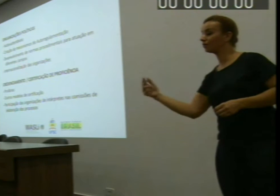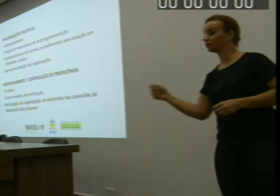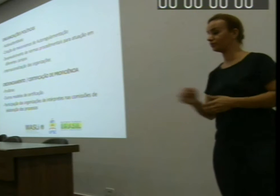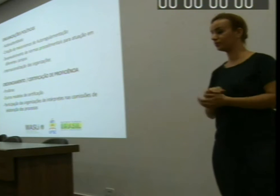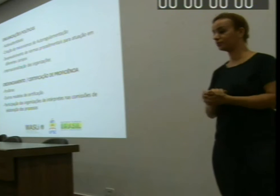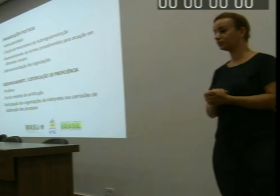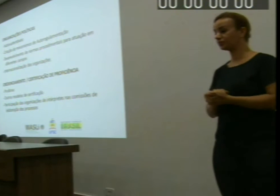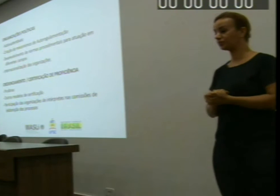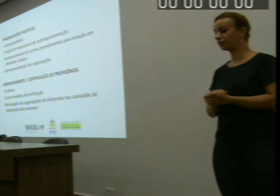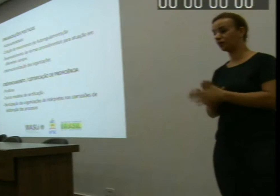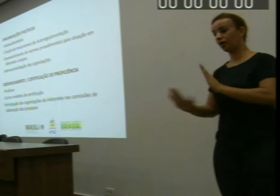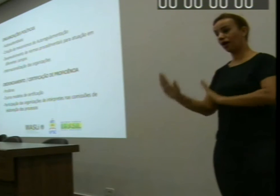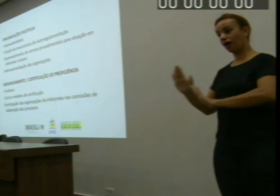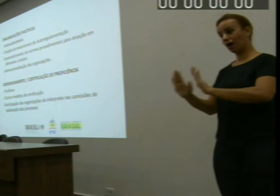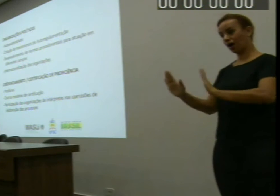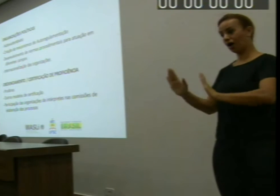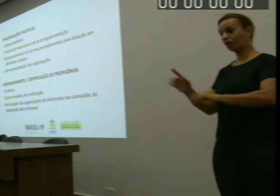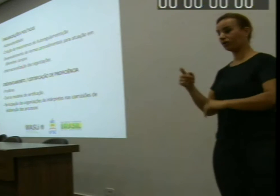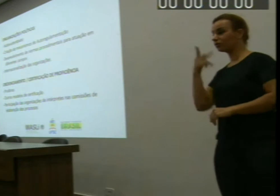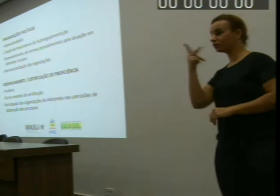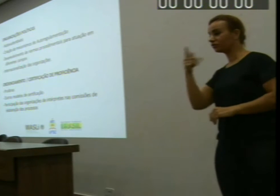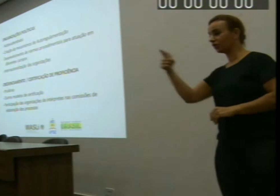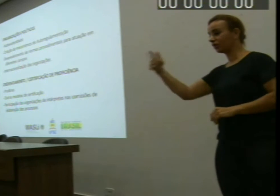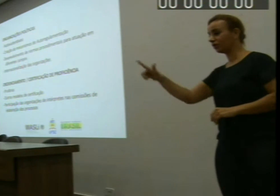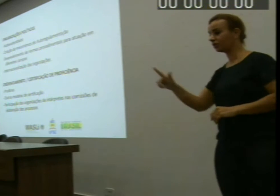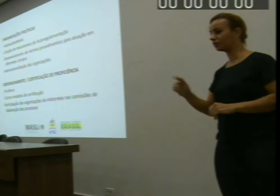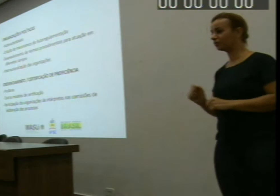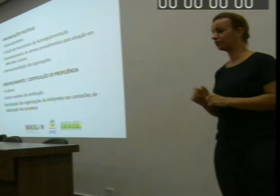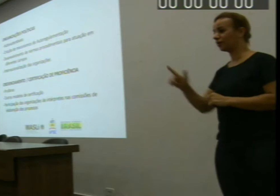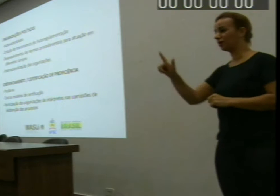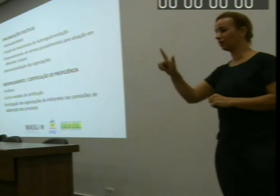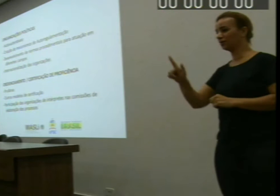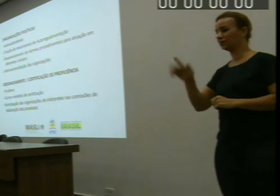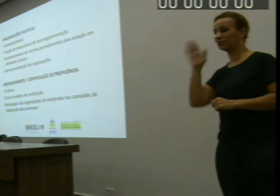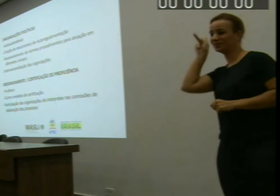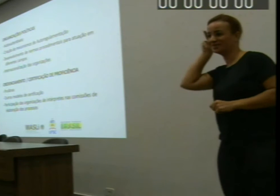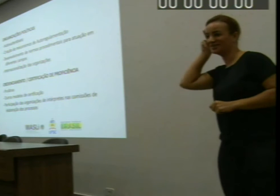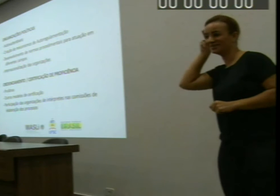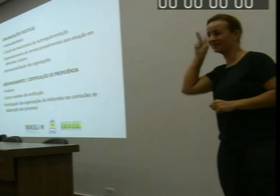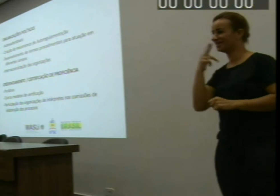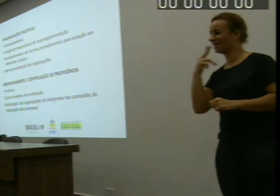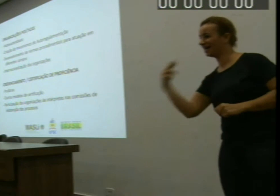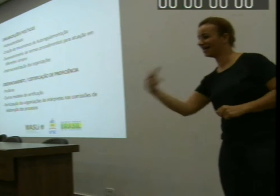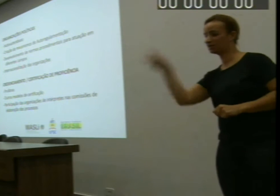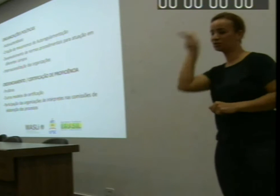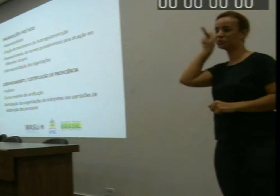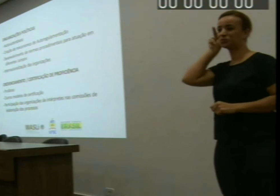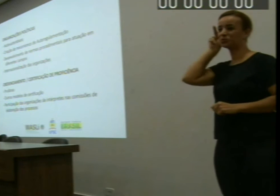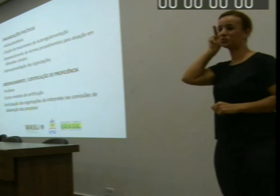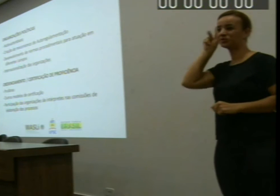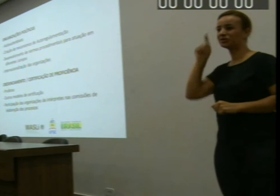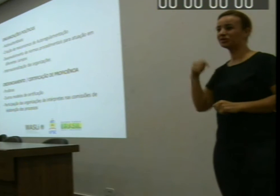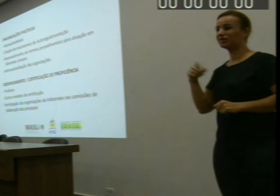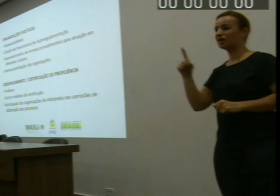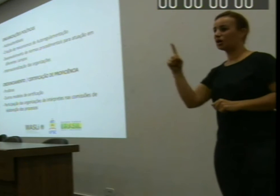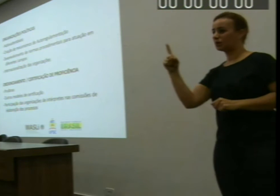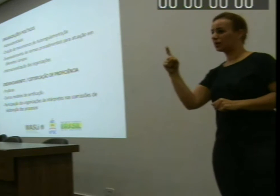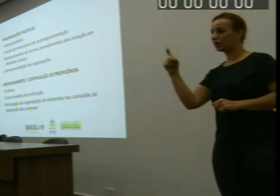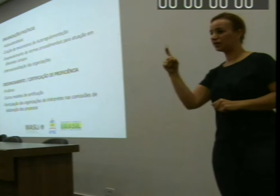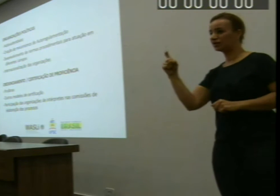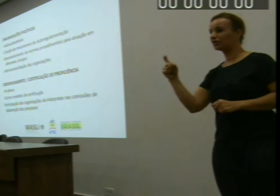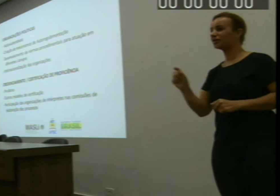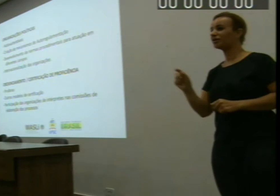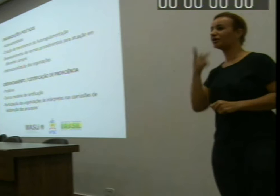né Alguns são até trilíngue né falam também Guarani dos dois lados mas aqui em Dourados apesar de estar perto